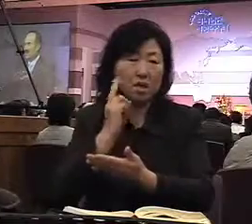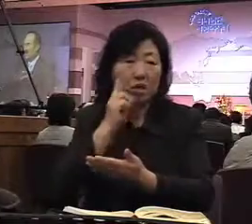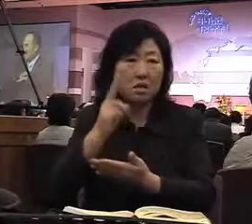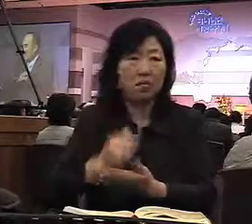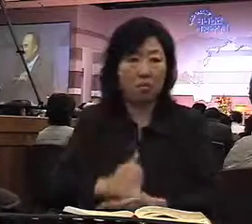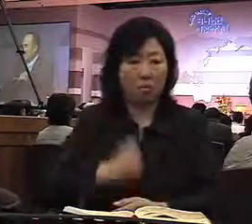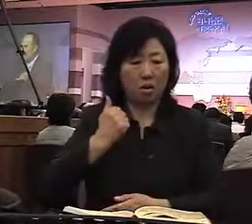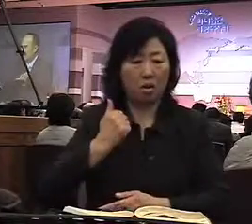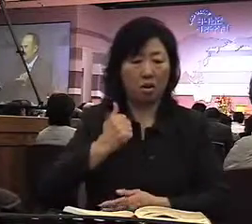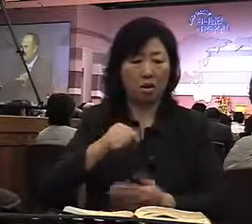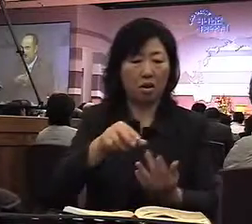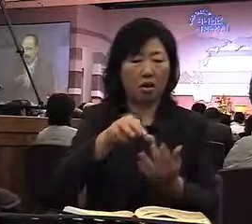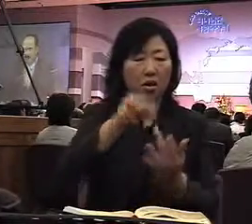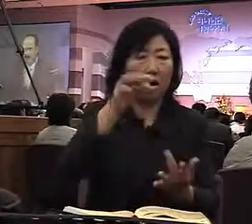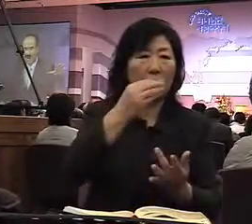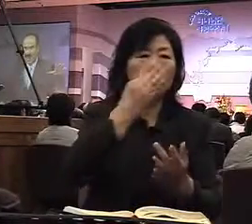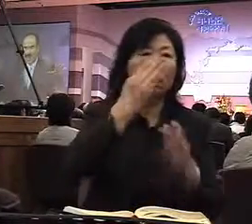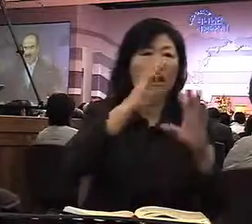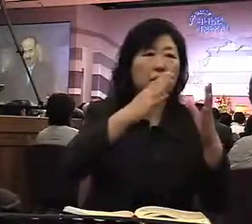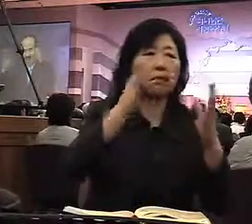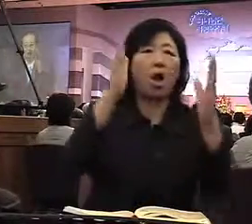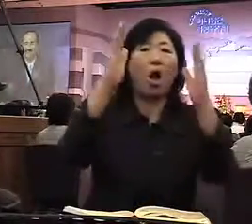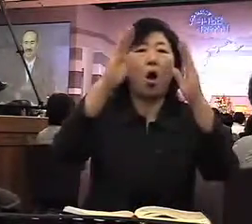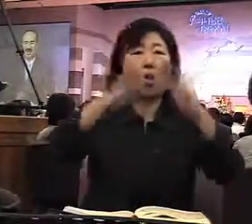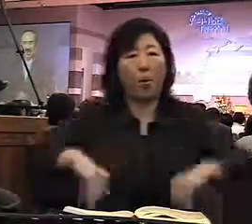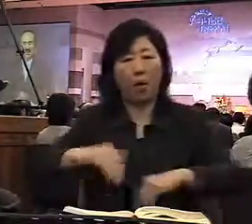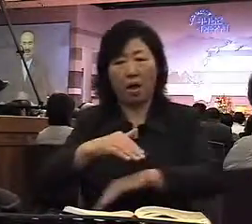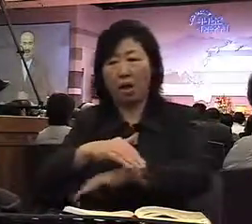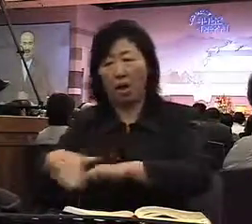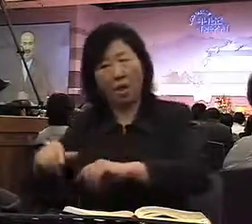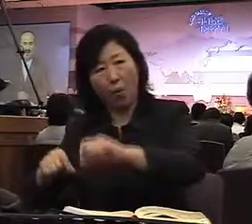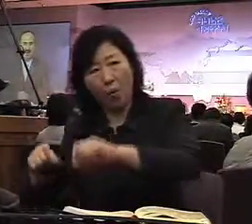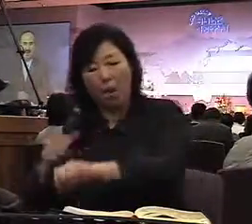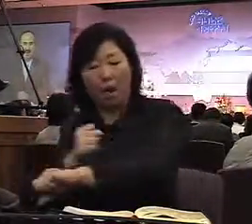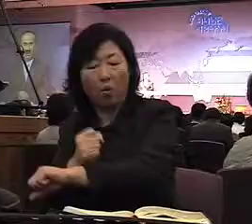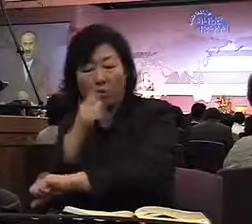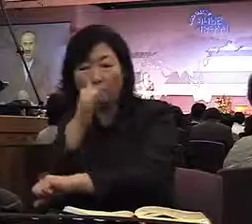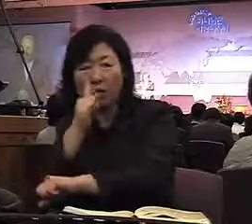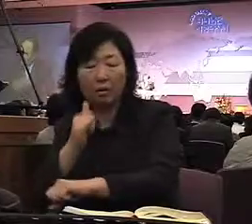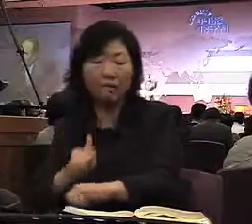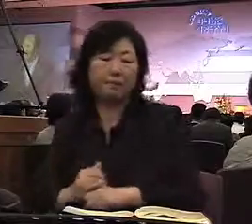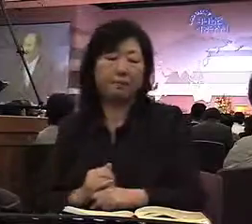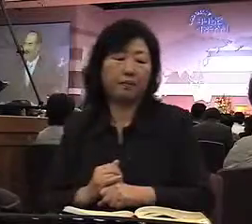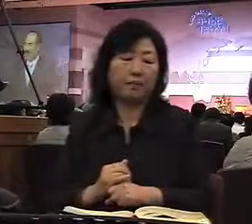분노하사 택한 이스라엘을 멸절하기로 계획했다는 겁니다.